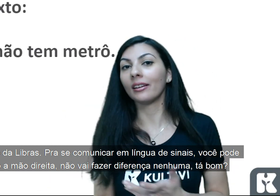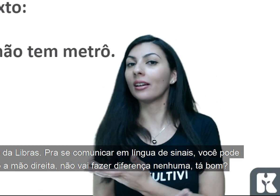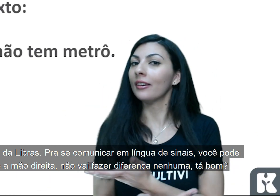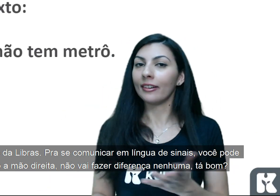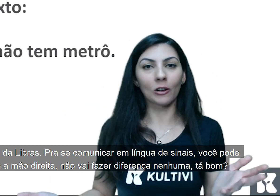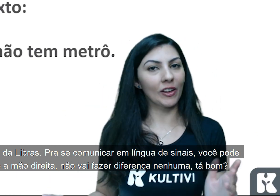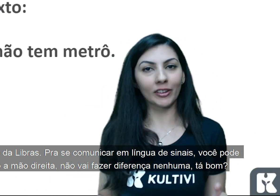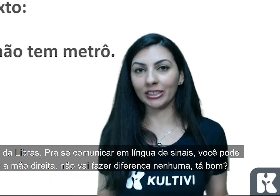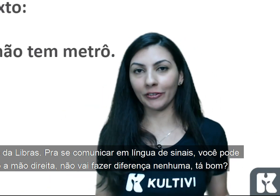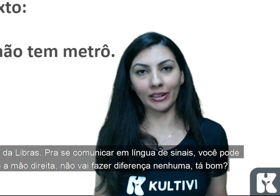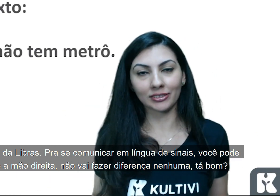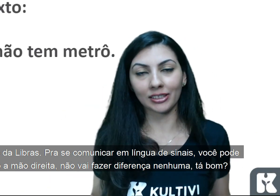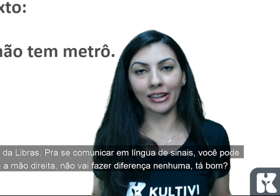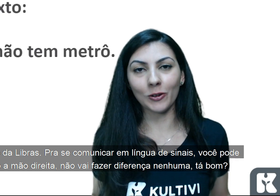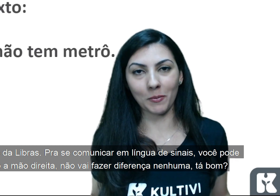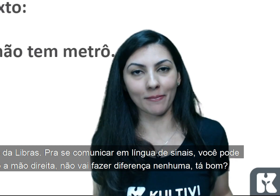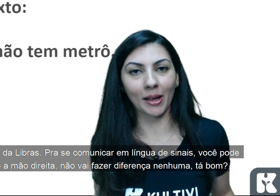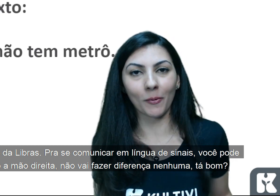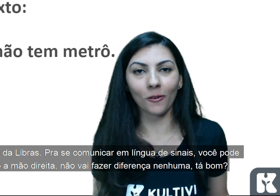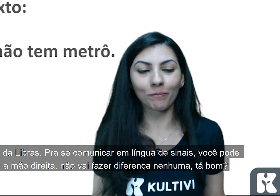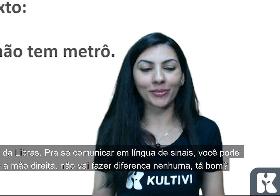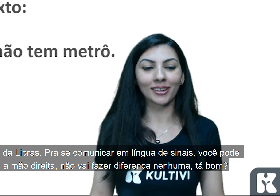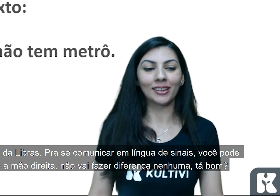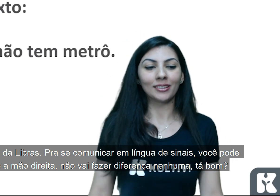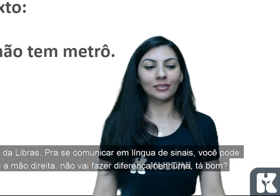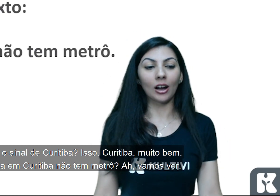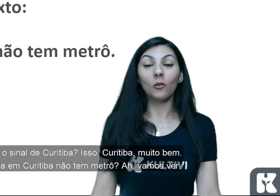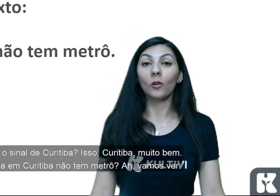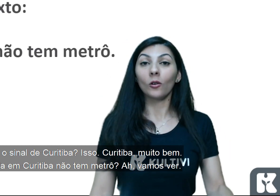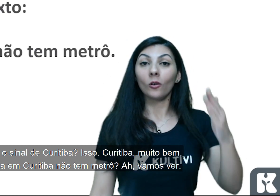a mão direita. Não vai fazer diferença nenhuma. Tá bom?